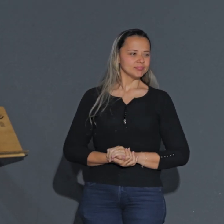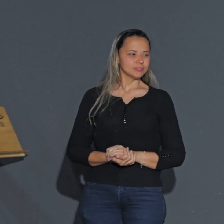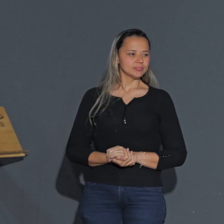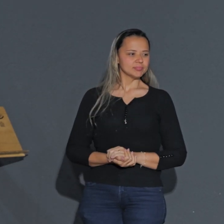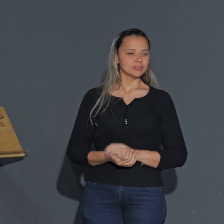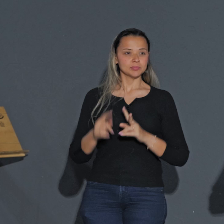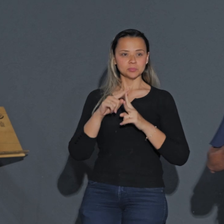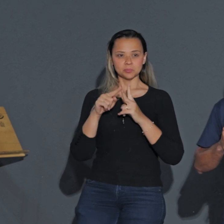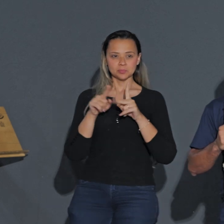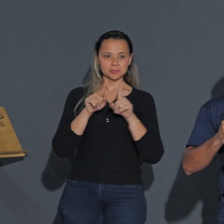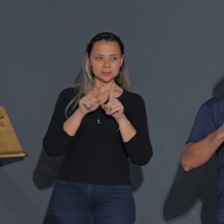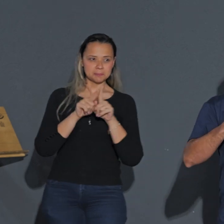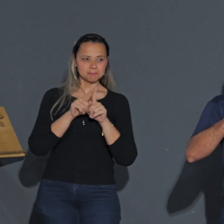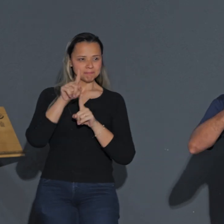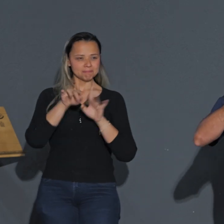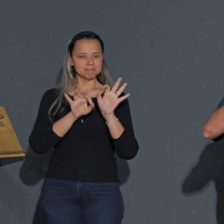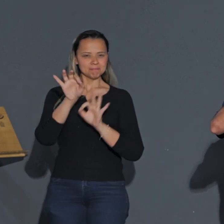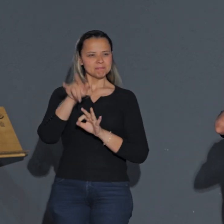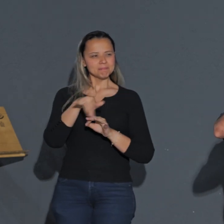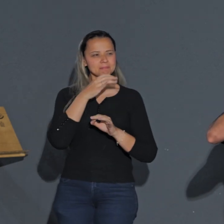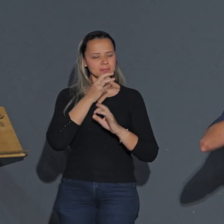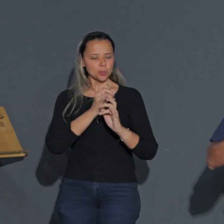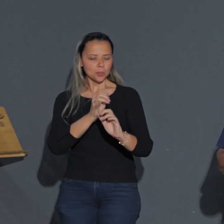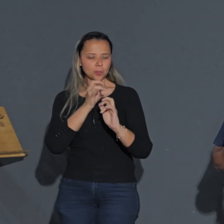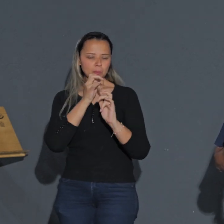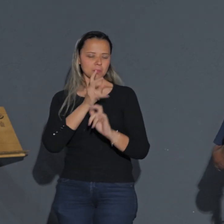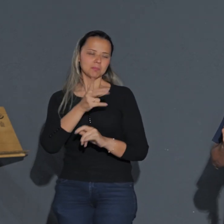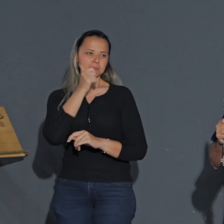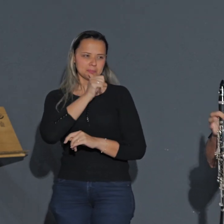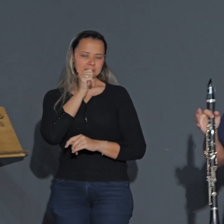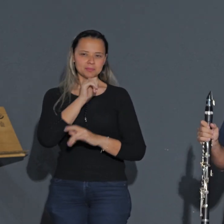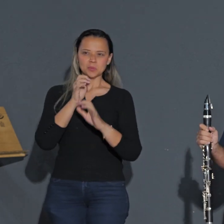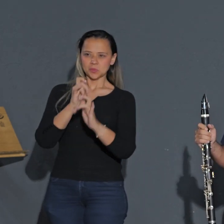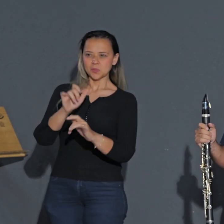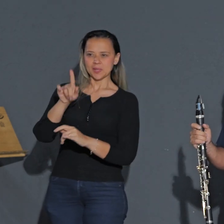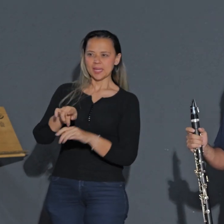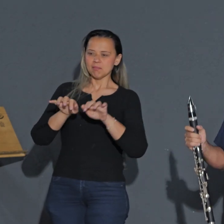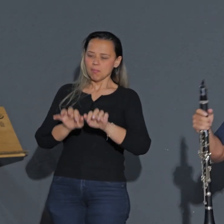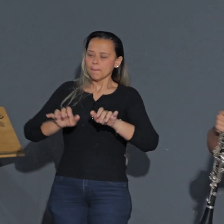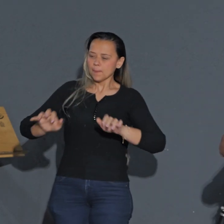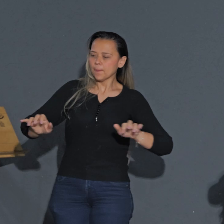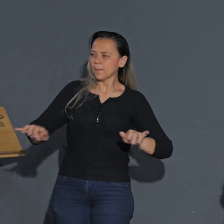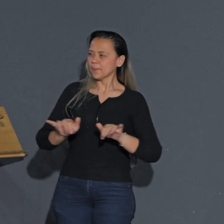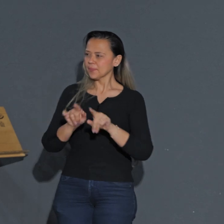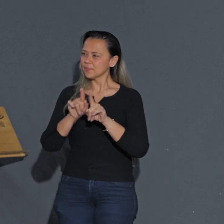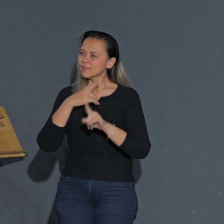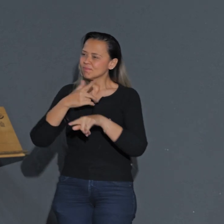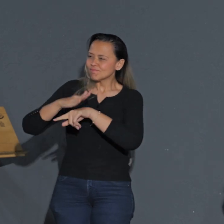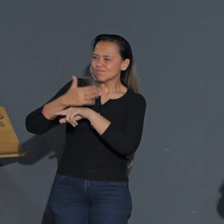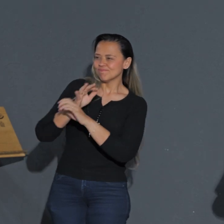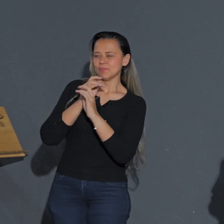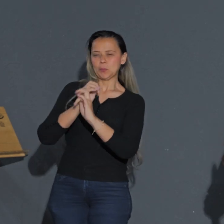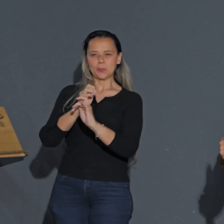um dueto também. Esse é um arranjo, na verdade essa peça que a Letícia tocou era para clarinete e piano, a gente elaborou um arranjo